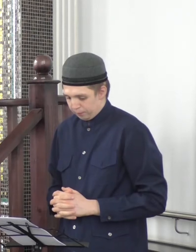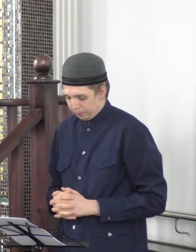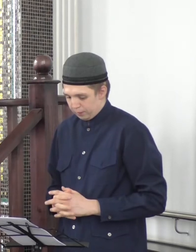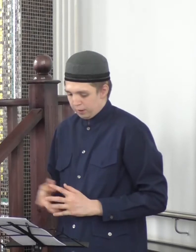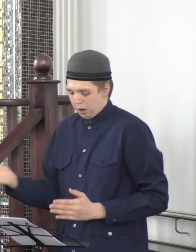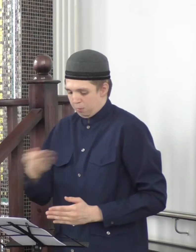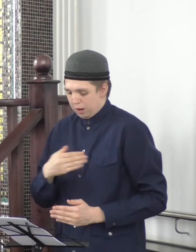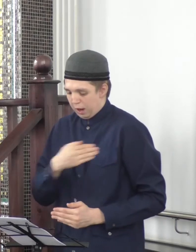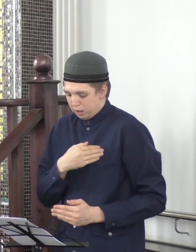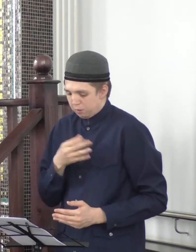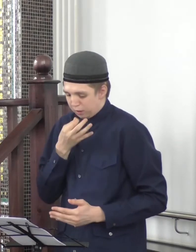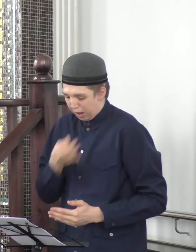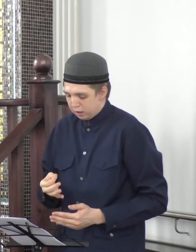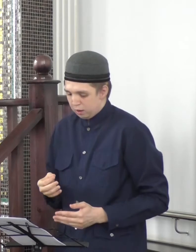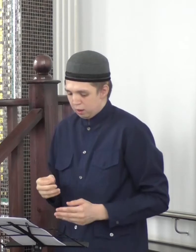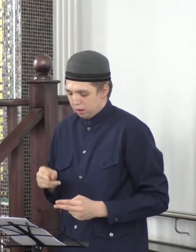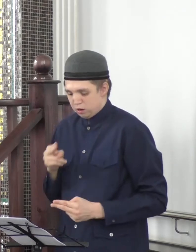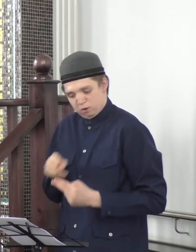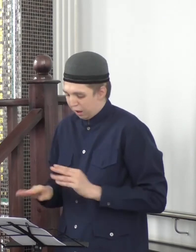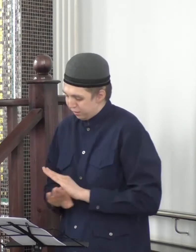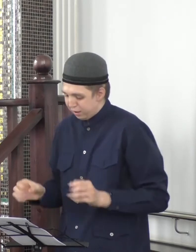итү көне бүген. Шуңа күрә инде менә бу